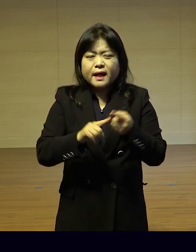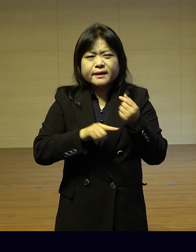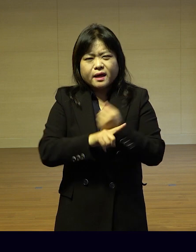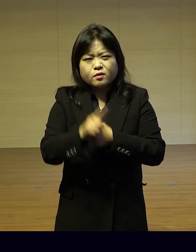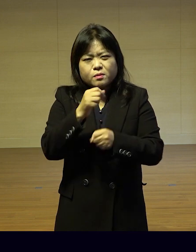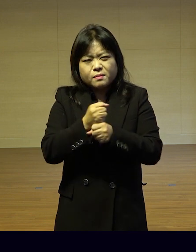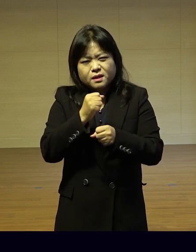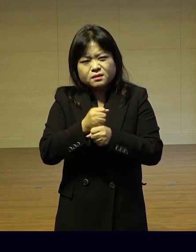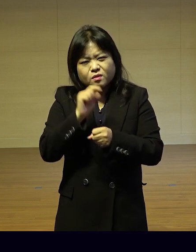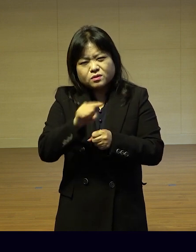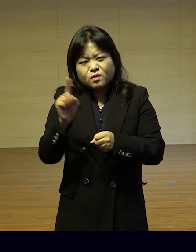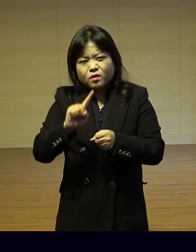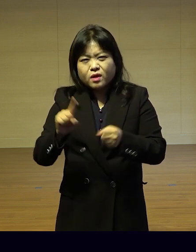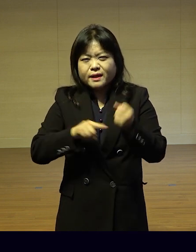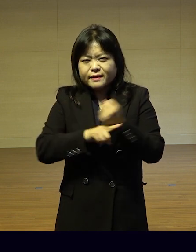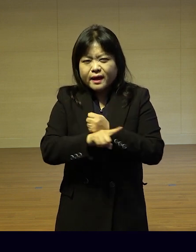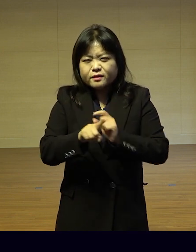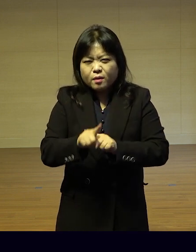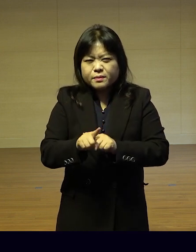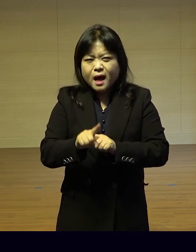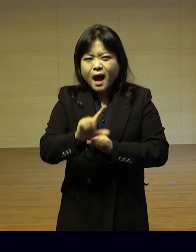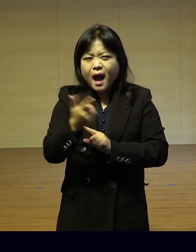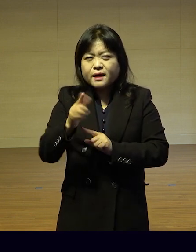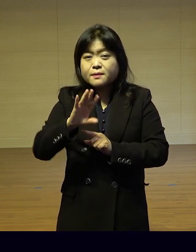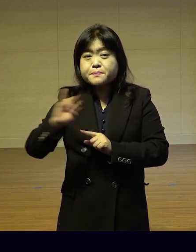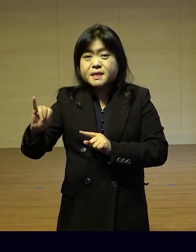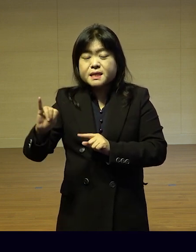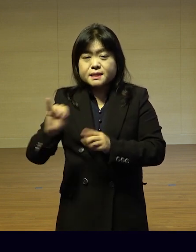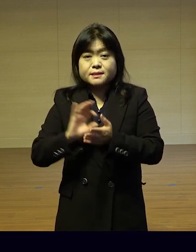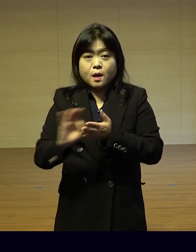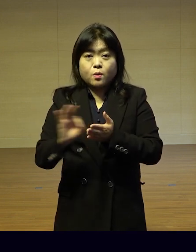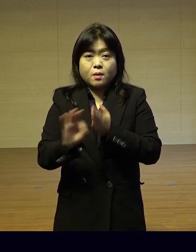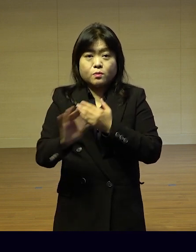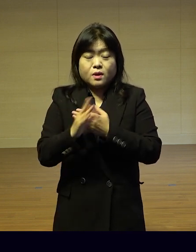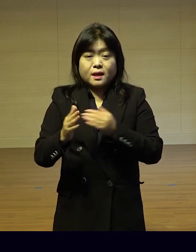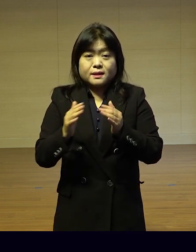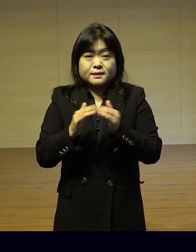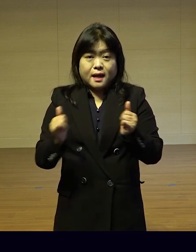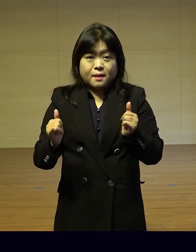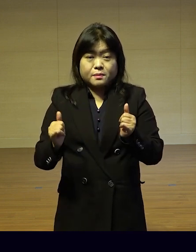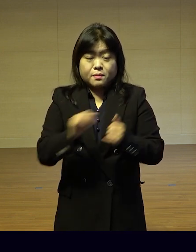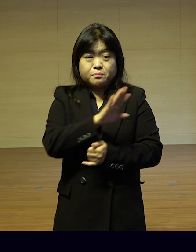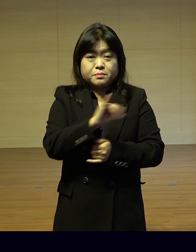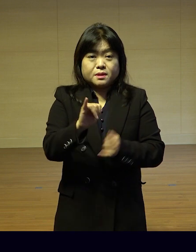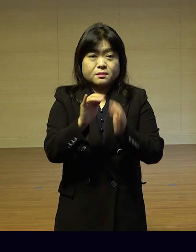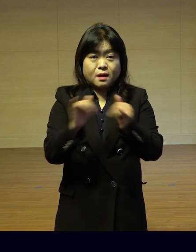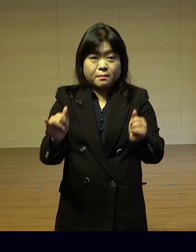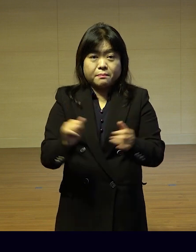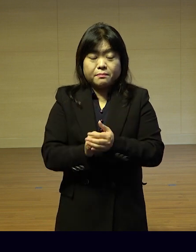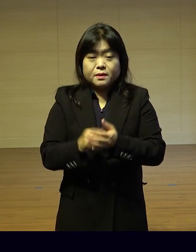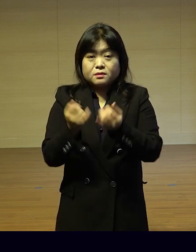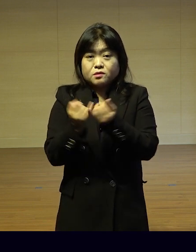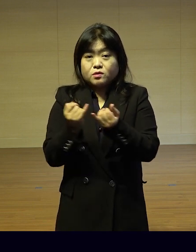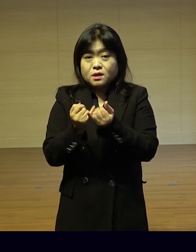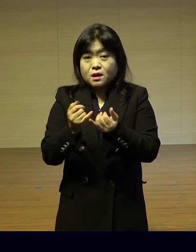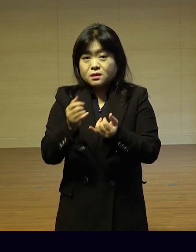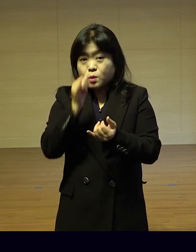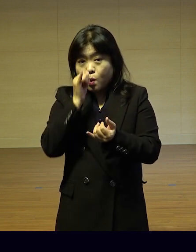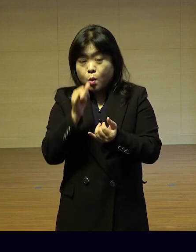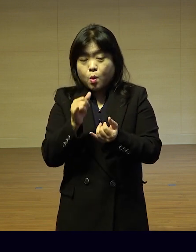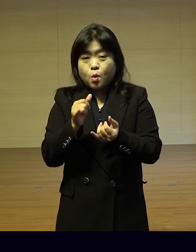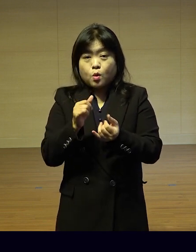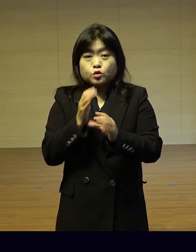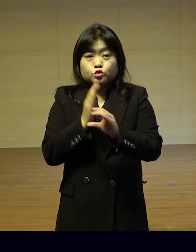것은 그래서 어떤 개념에 아닐 비자를 쓰면 되죠. 사람이면 비사람. 그럼 여기 여자가 있을 수도 있고